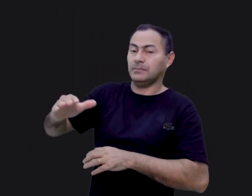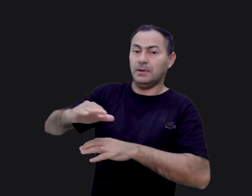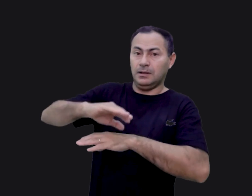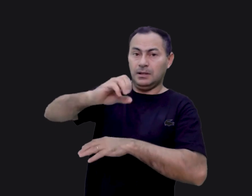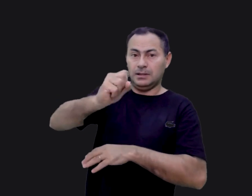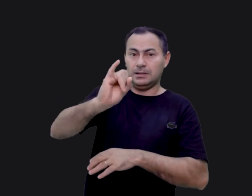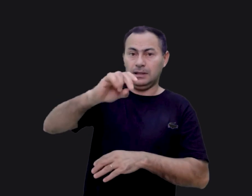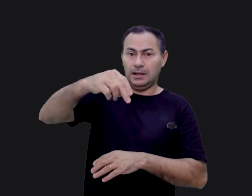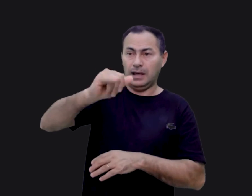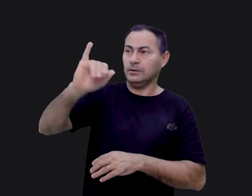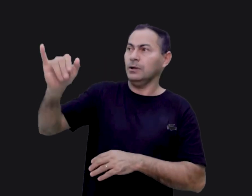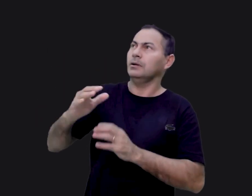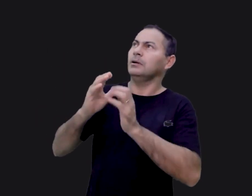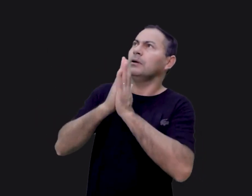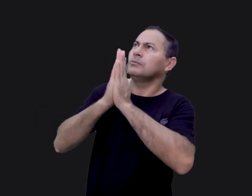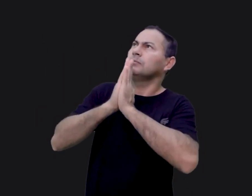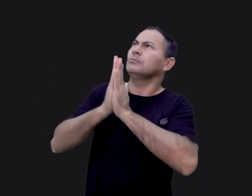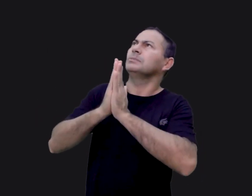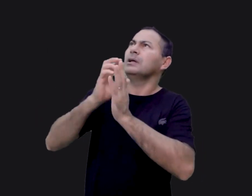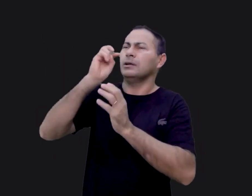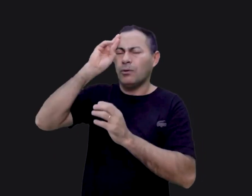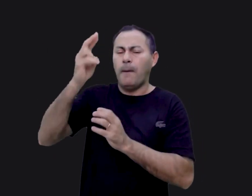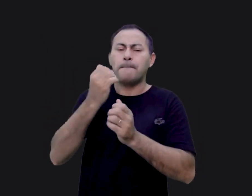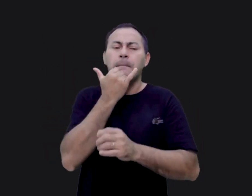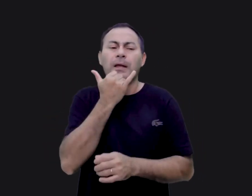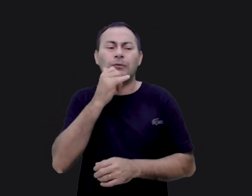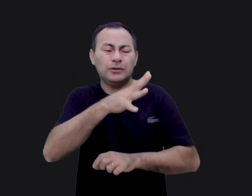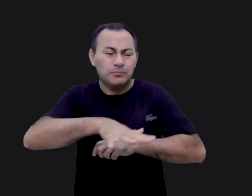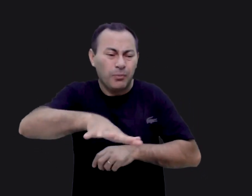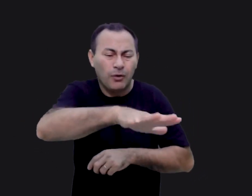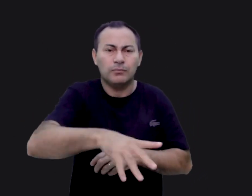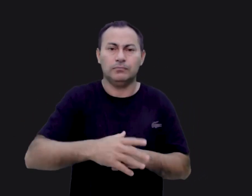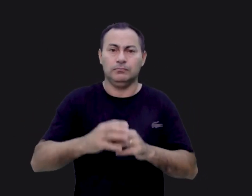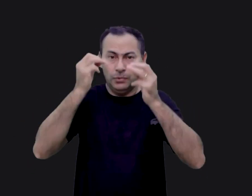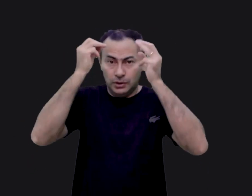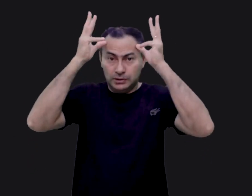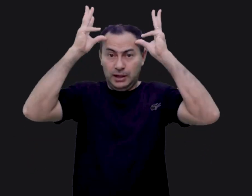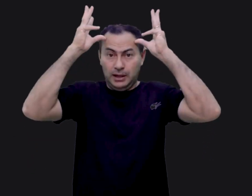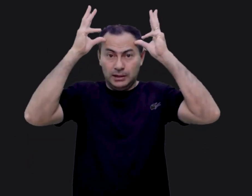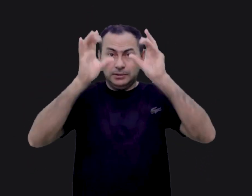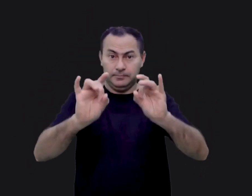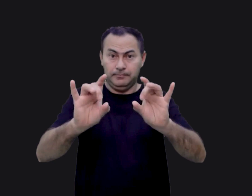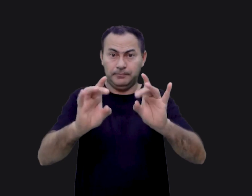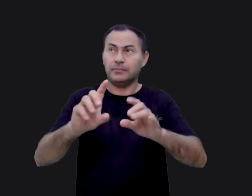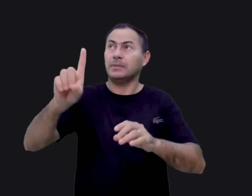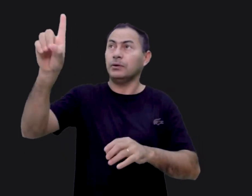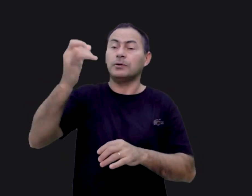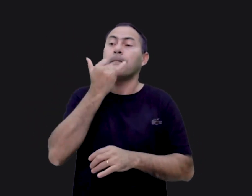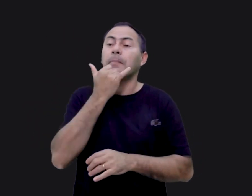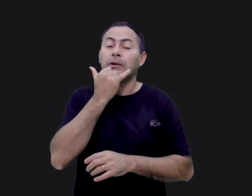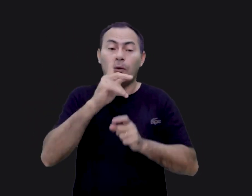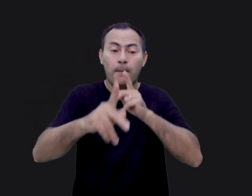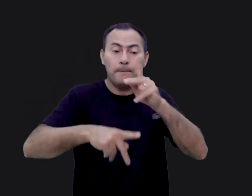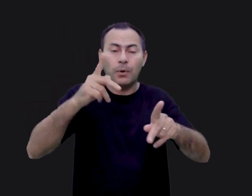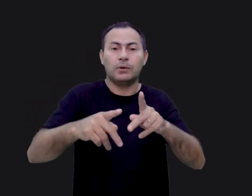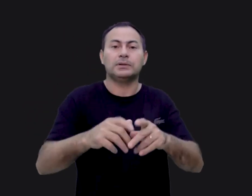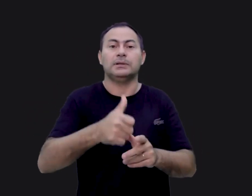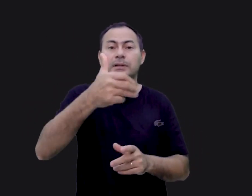junto a Deus. Moisés orou, Senhor, perdoa-os, perdoa-os. Moisés era uma pessoa tão especial que Deus perdoou o povo